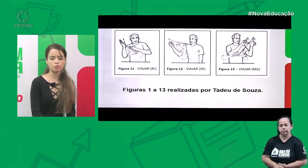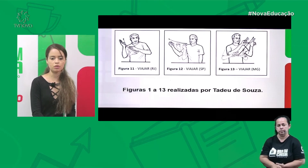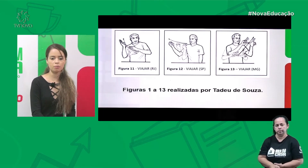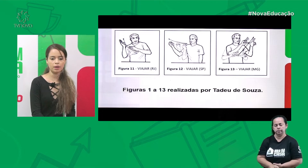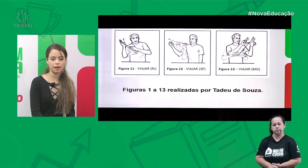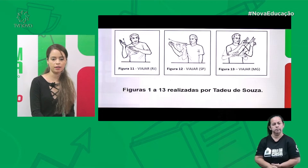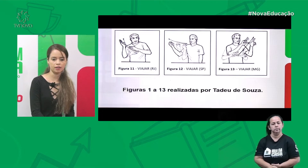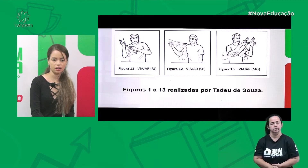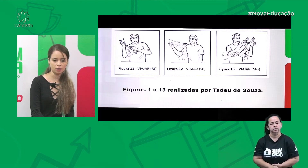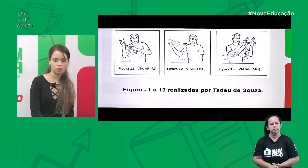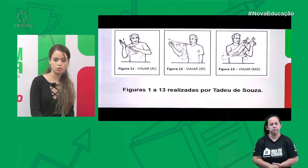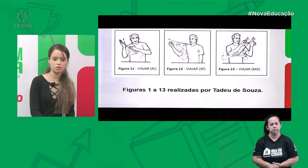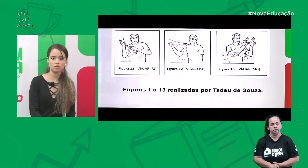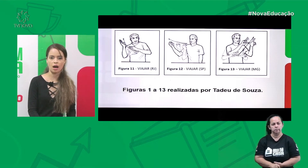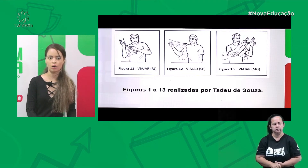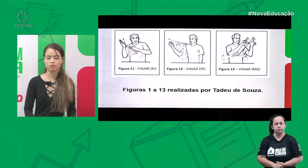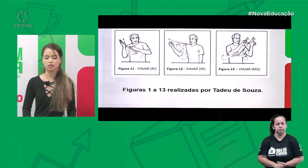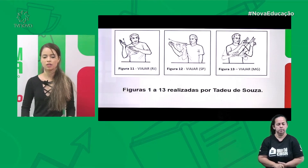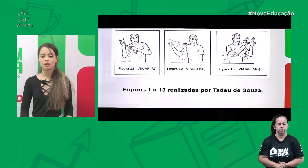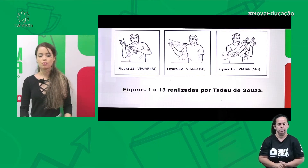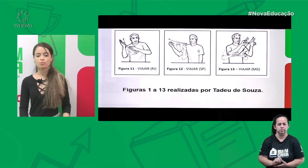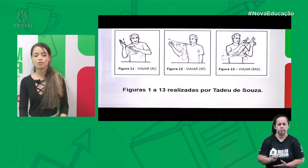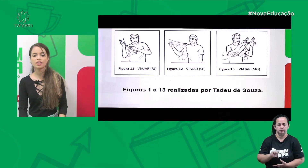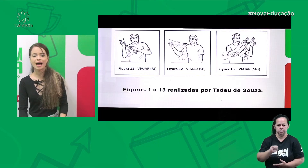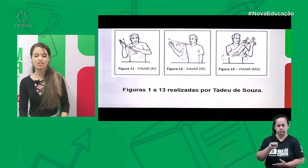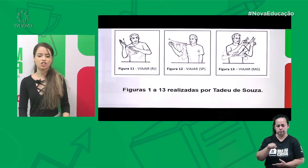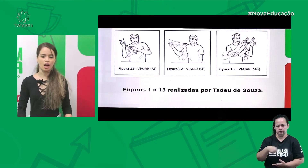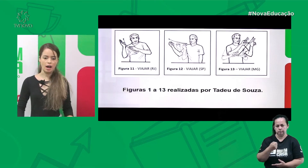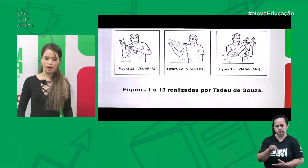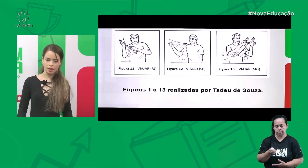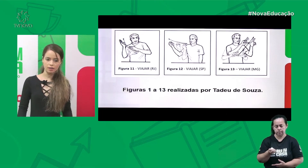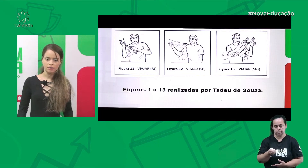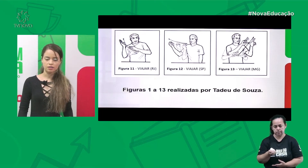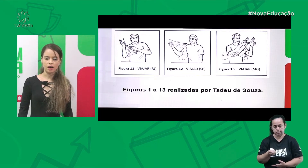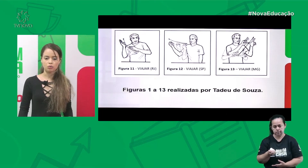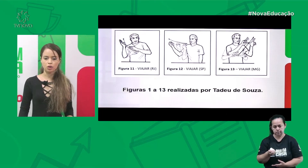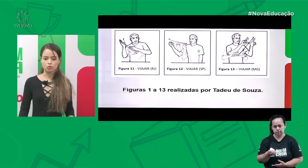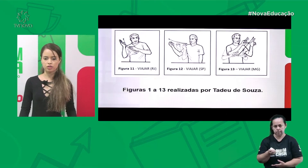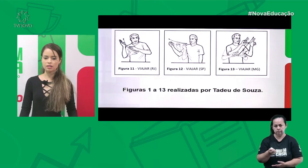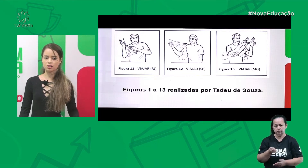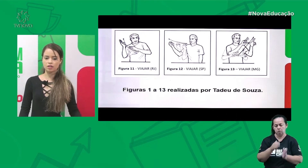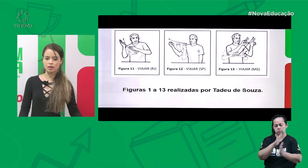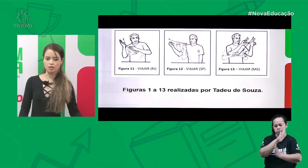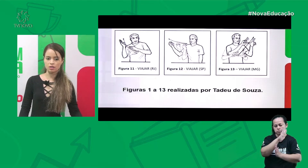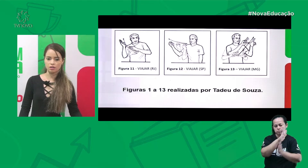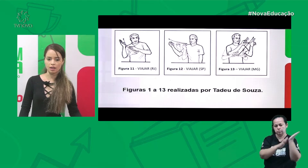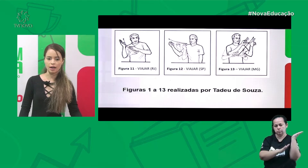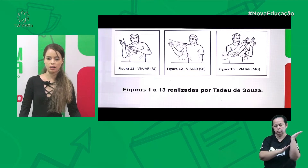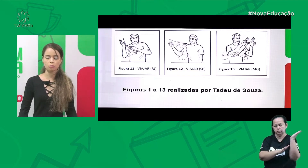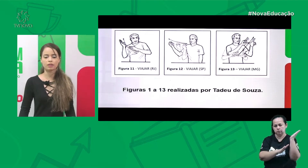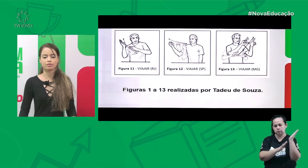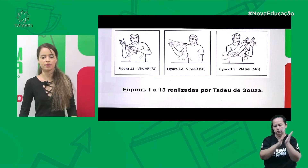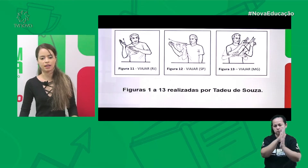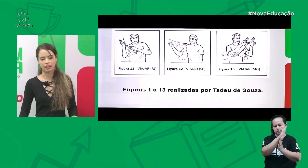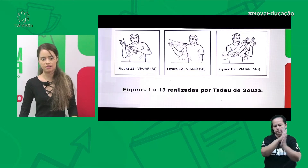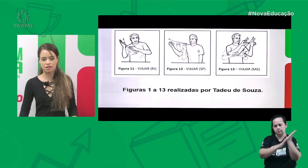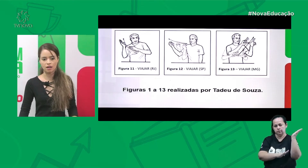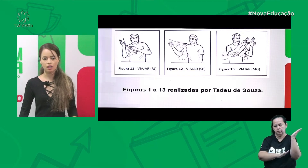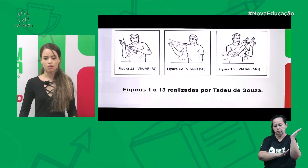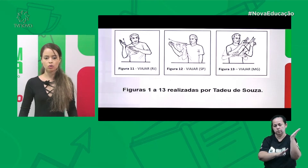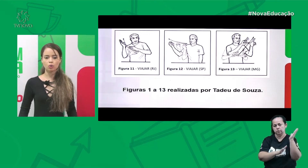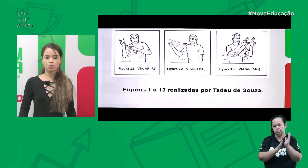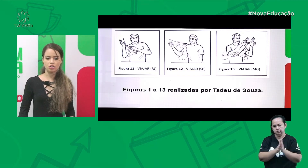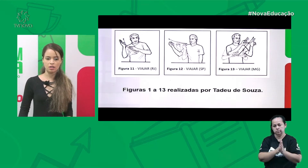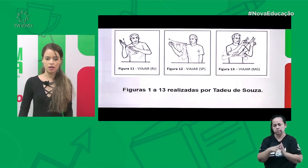E temos também aqui o sinal de viajar, certo? Que nos 3 estados eles têm aí uma